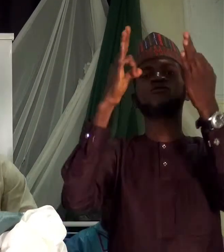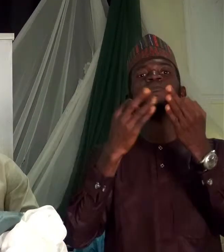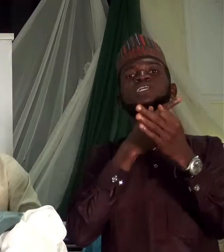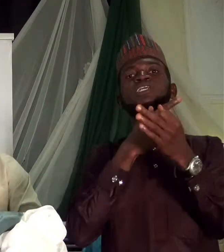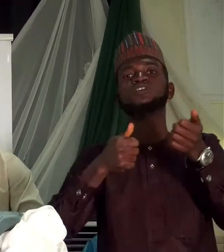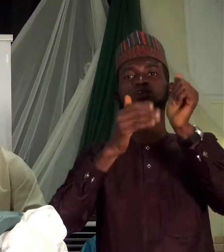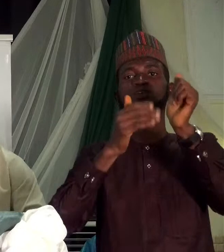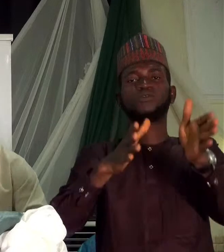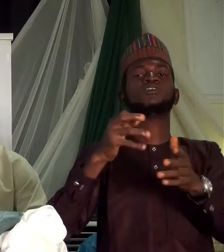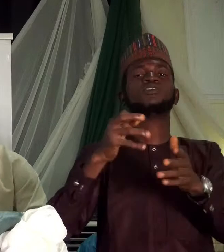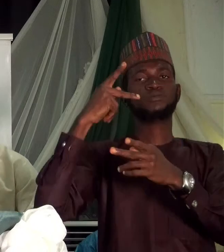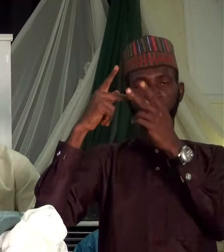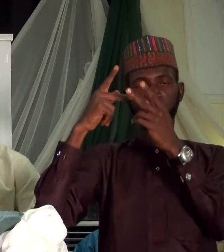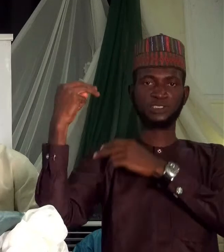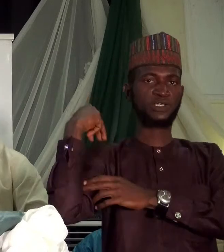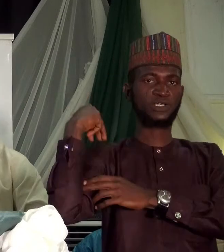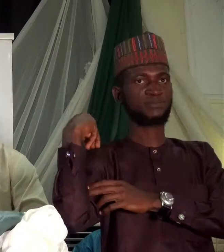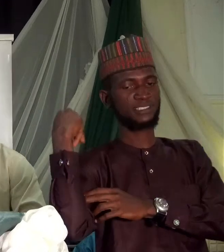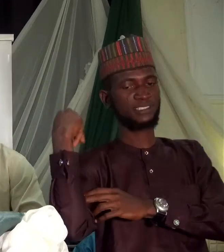الطيبين الطاهرين